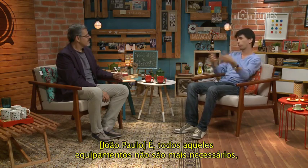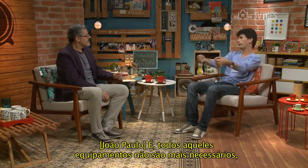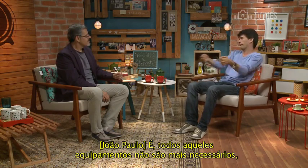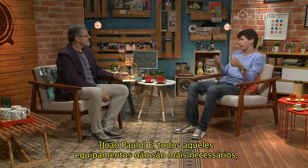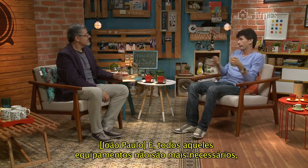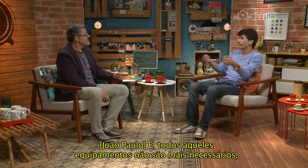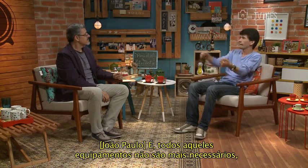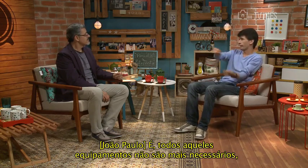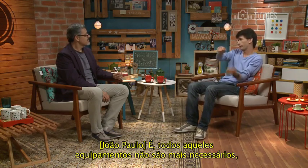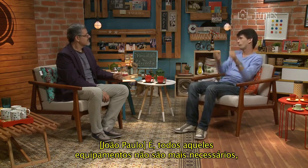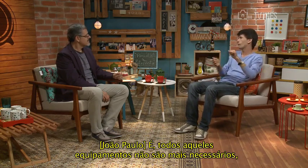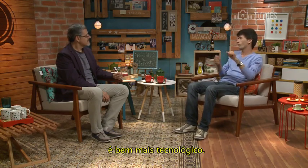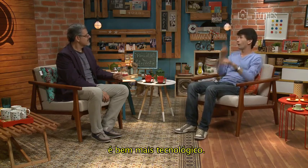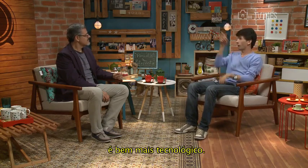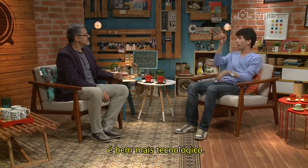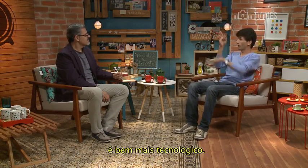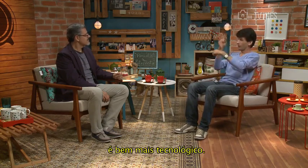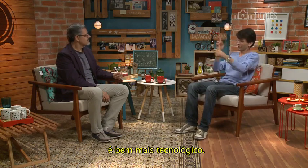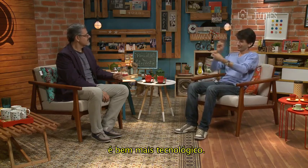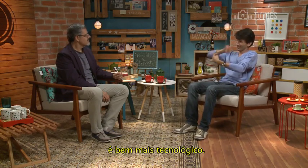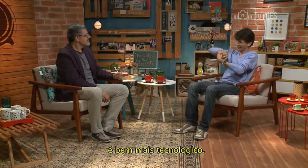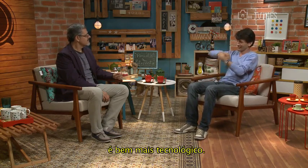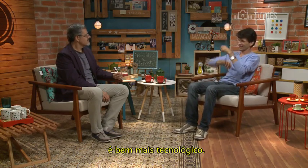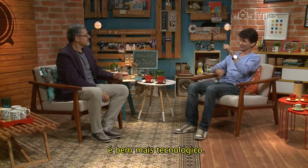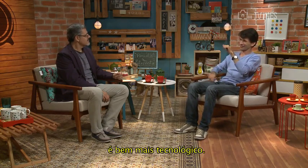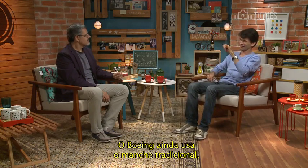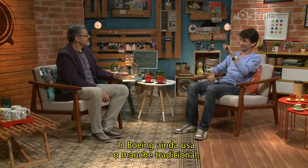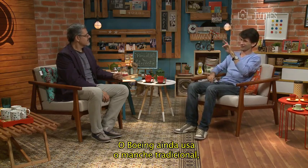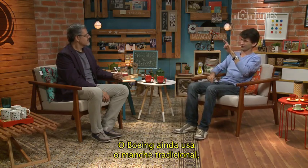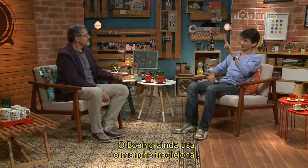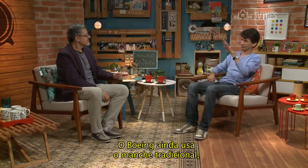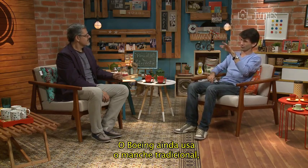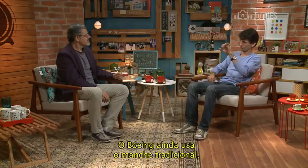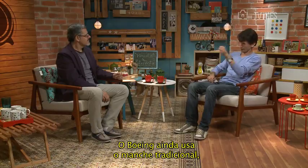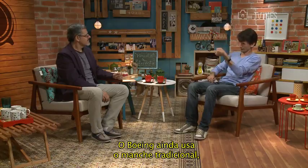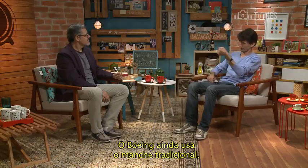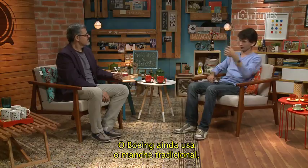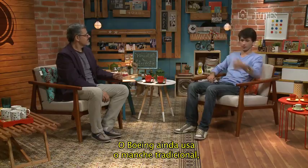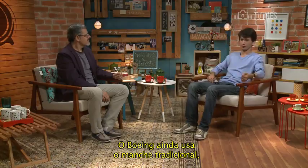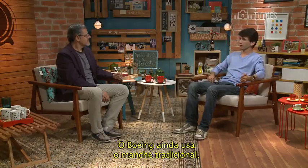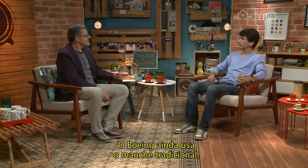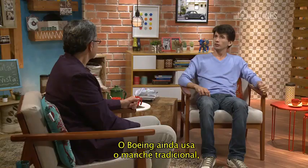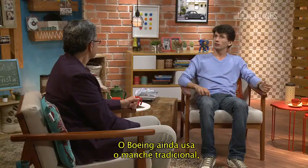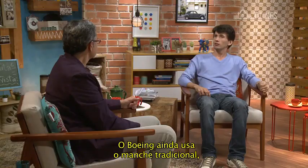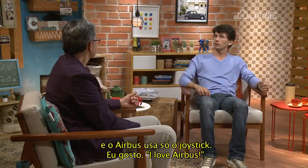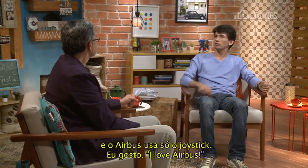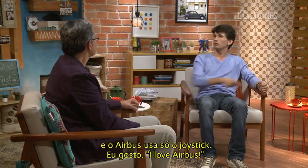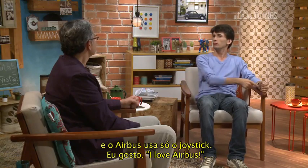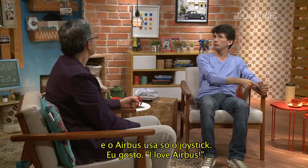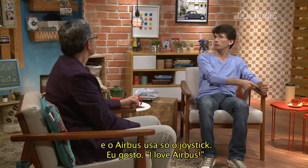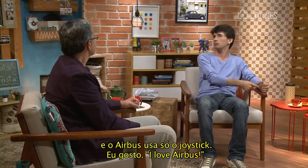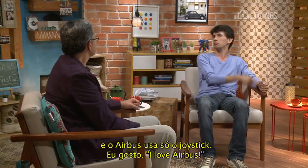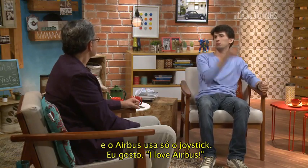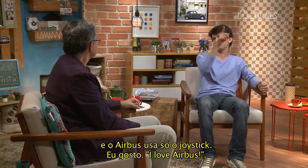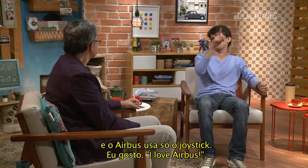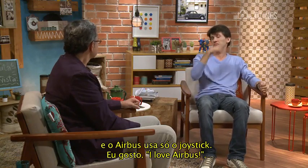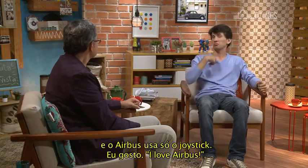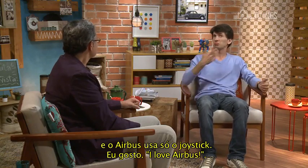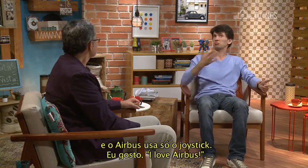são mais necessários é bem mais tecnológico o Boeing ainda usa o Manche tradicional e o verbo se usa só o joystick